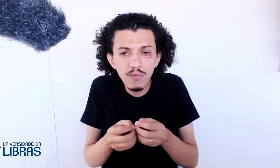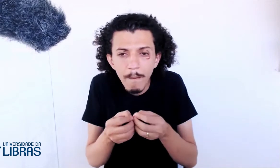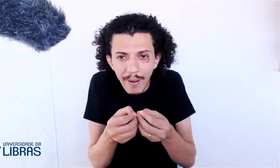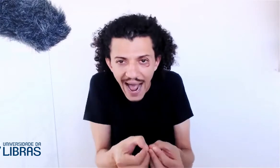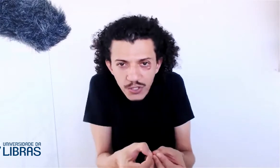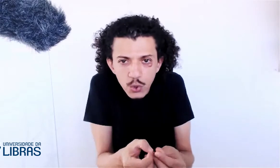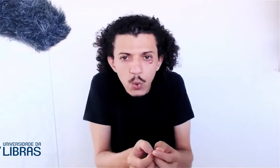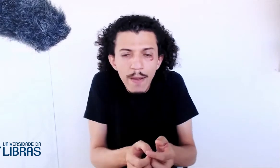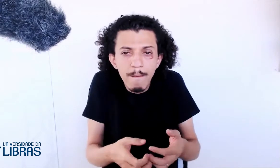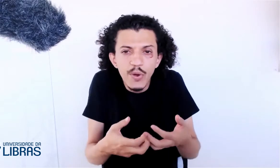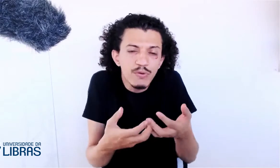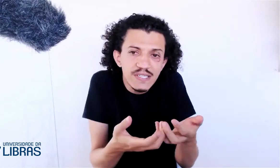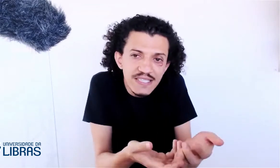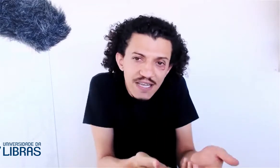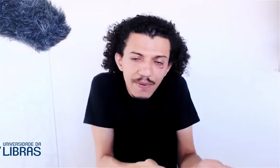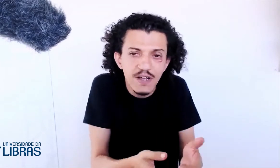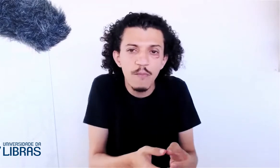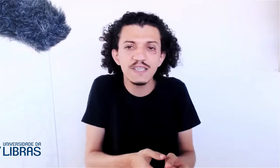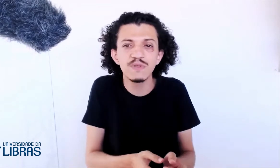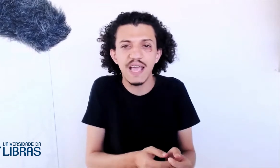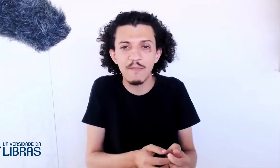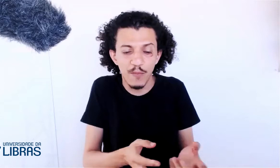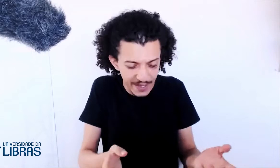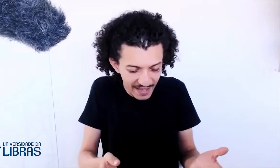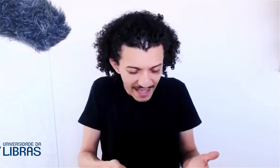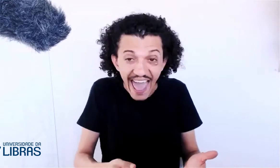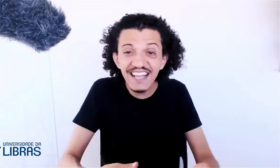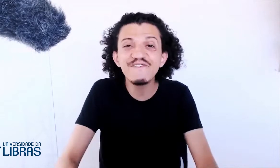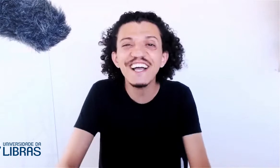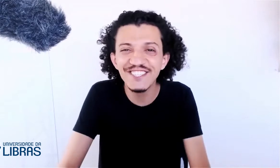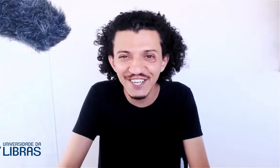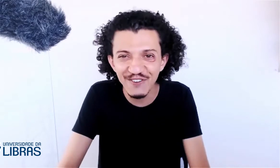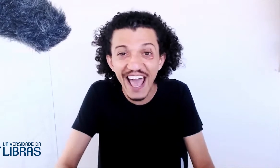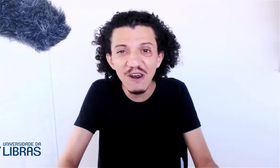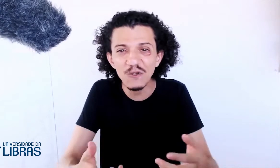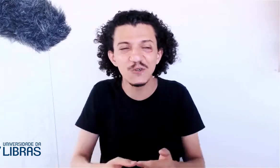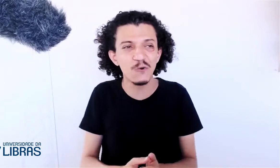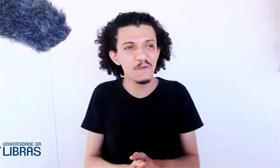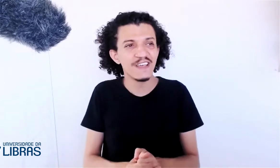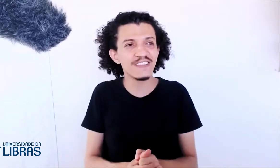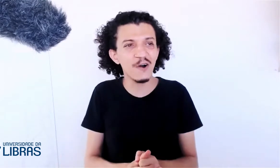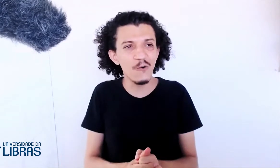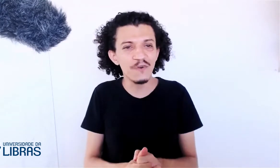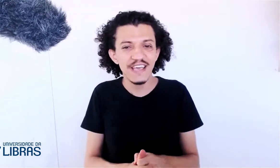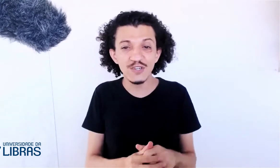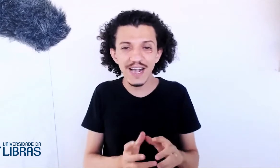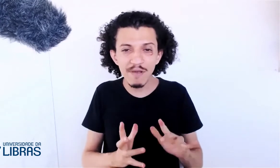muito prático e muito simples ao mesmo tempo, porque é divertido, é lúdico. Então, isso acaba